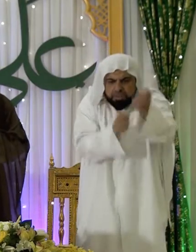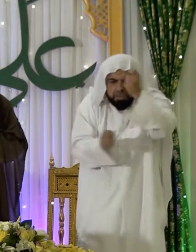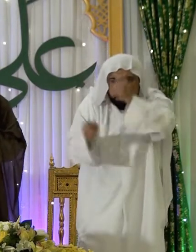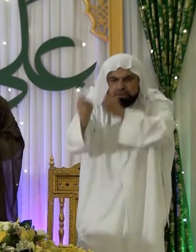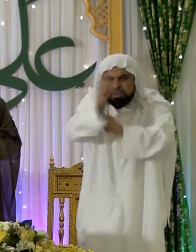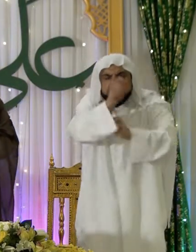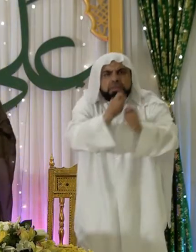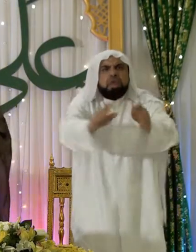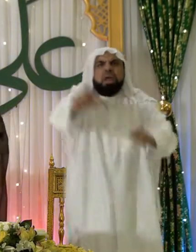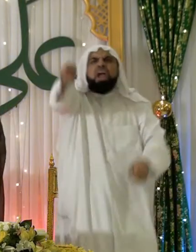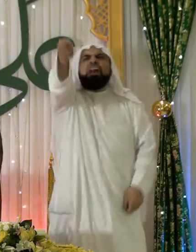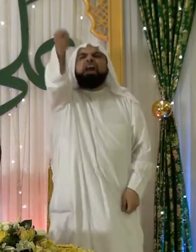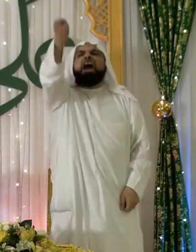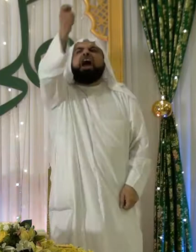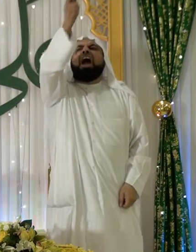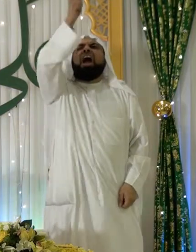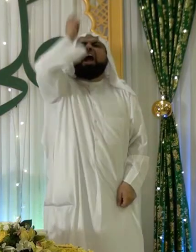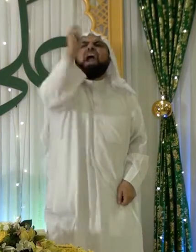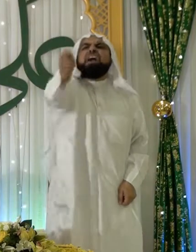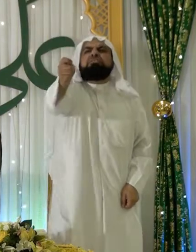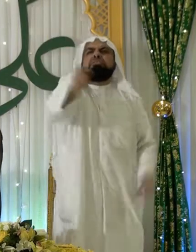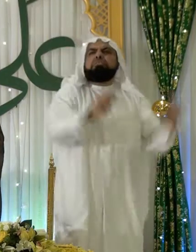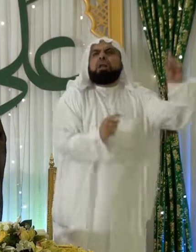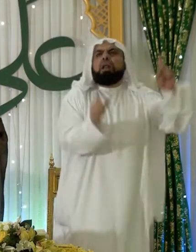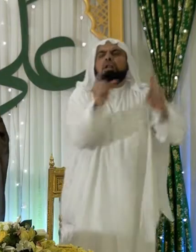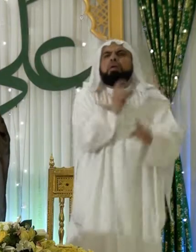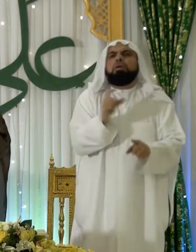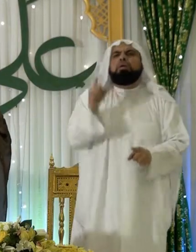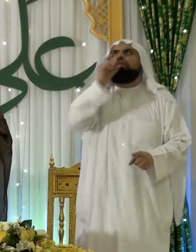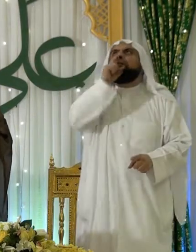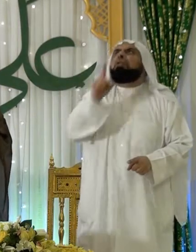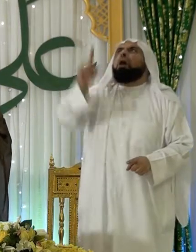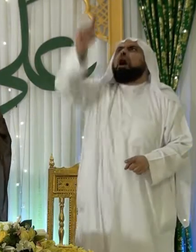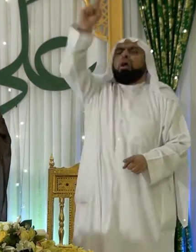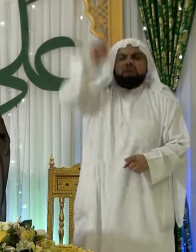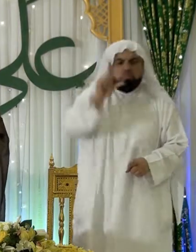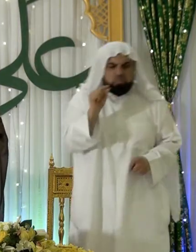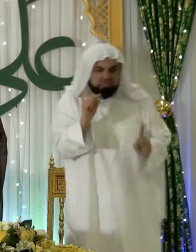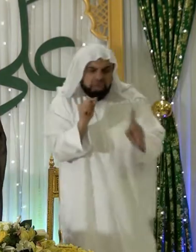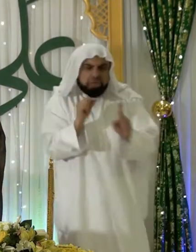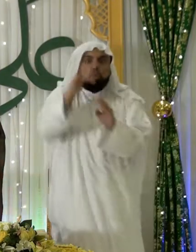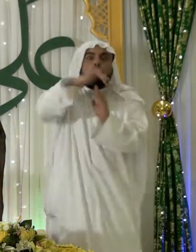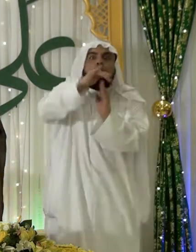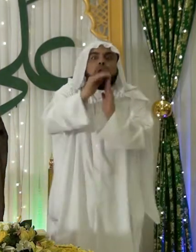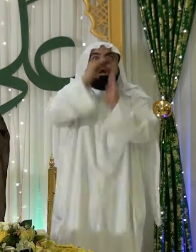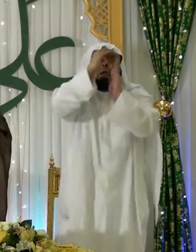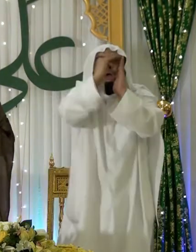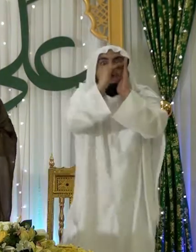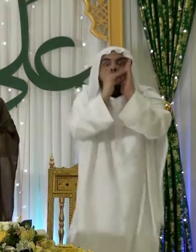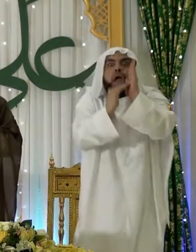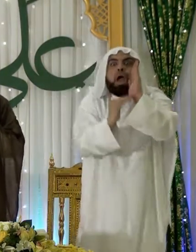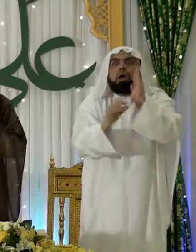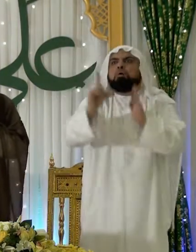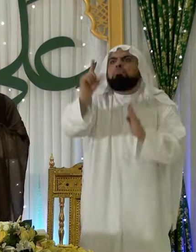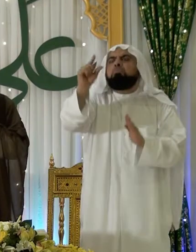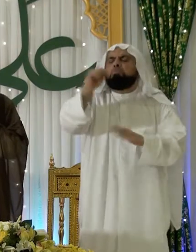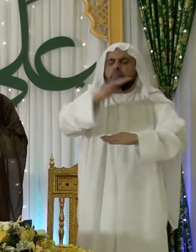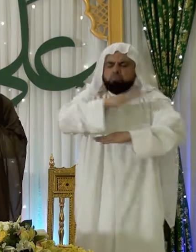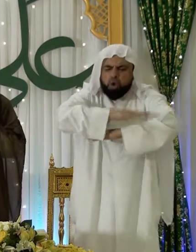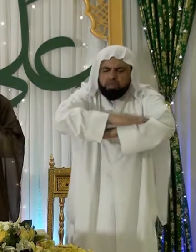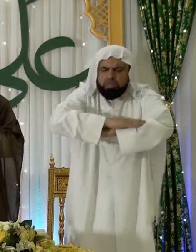منزلته، يبين مقامه الإلهي عند الله. فنراه حينا